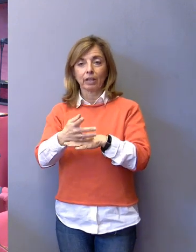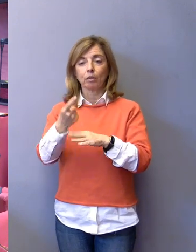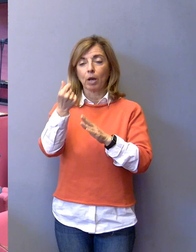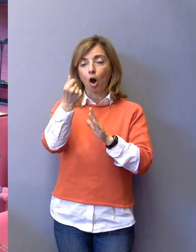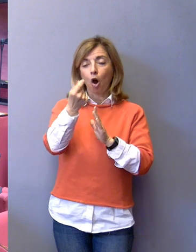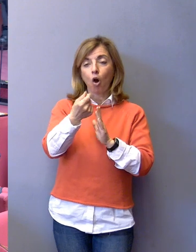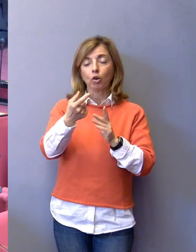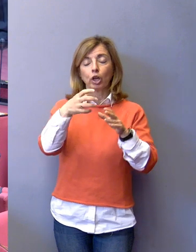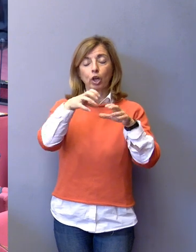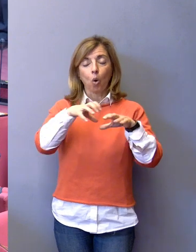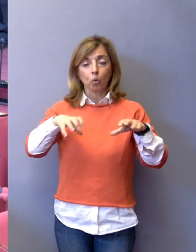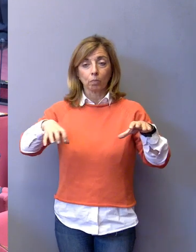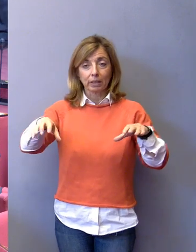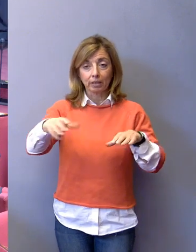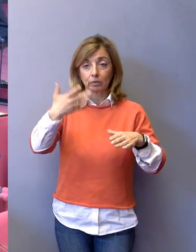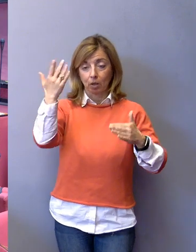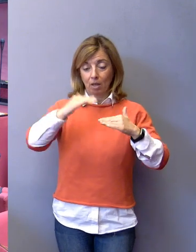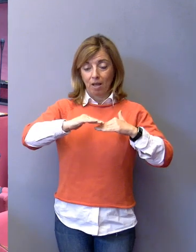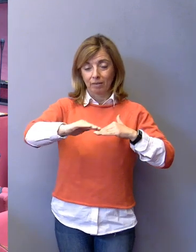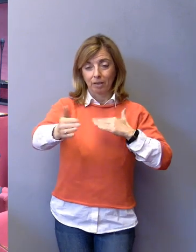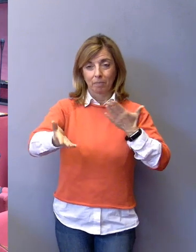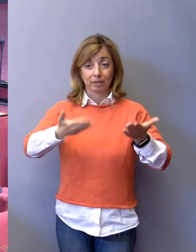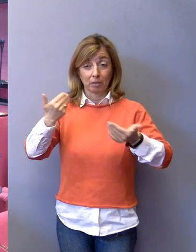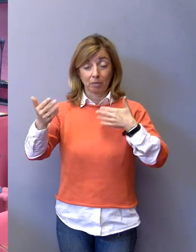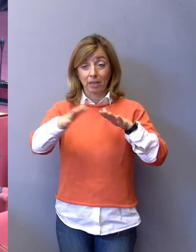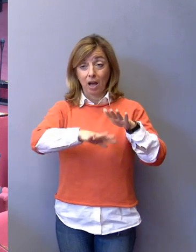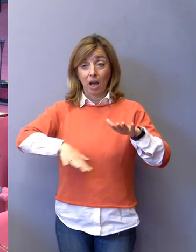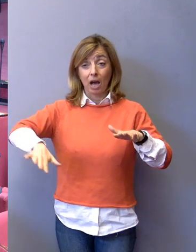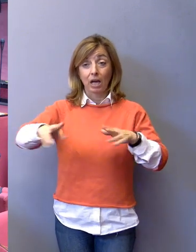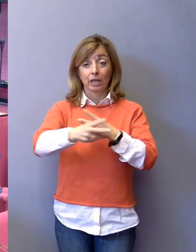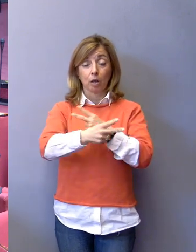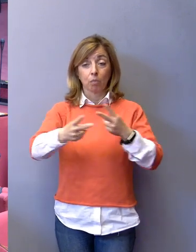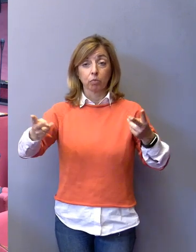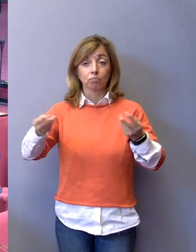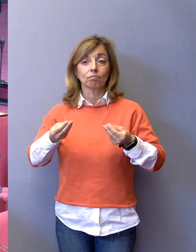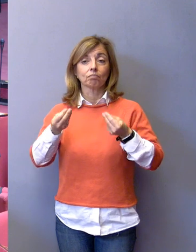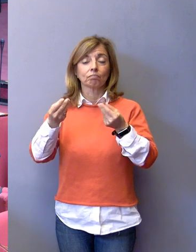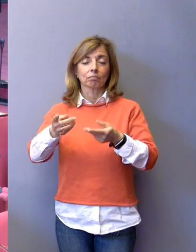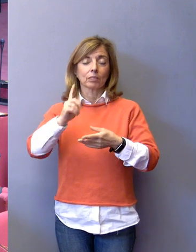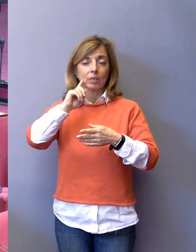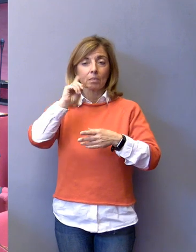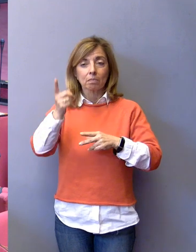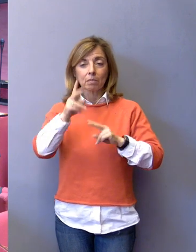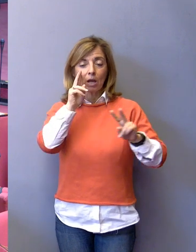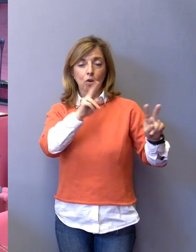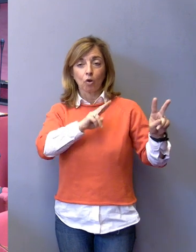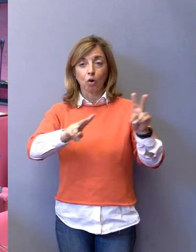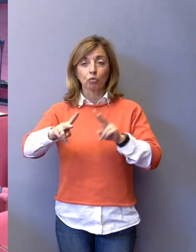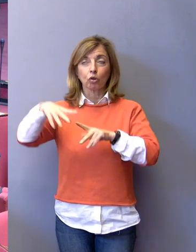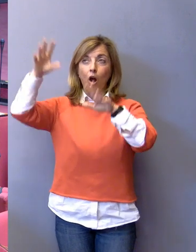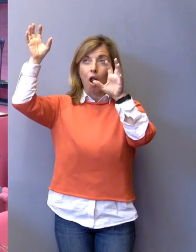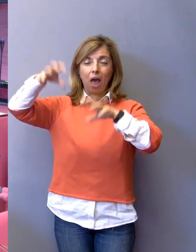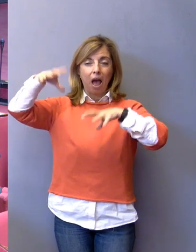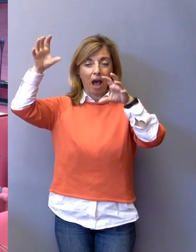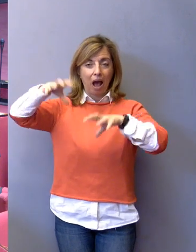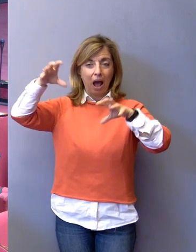urbanizzazione tra cui la De pavimentazione di aree pubbliche Per consentire il miglioramento del controllo delle acque meteoriche e